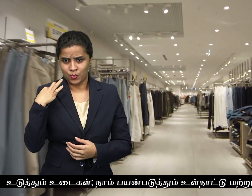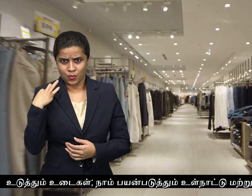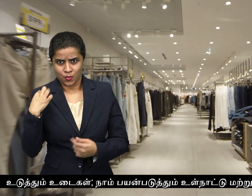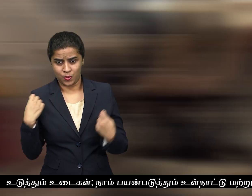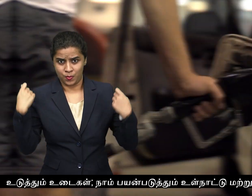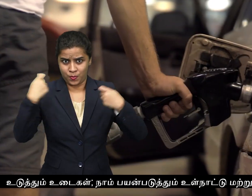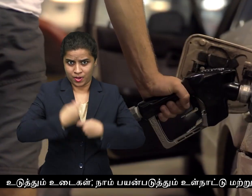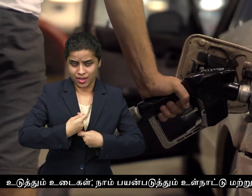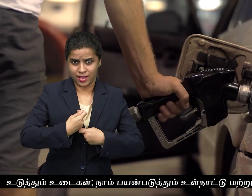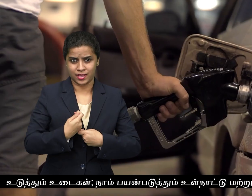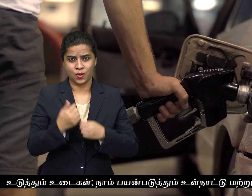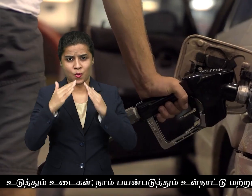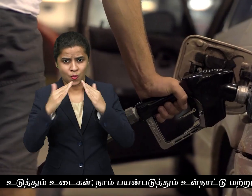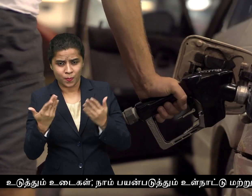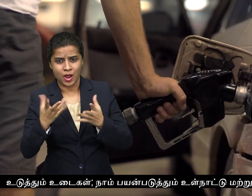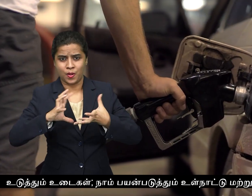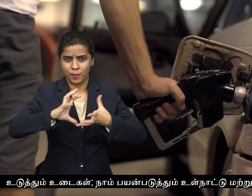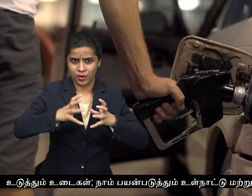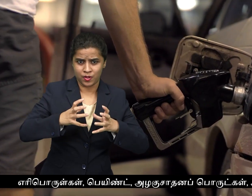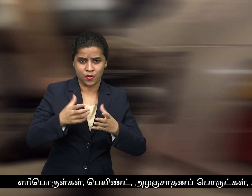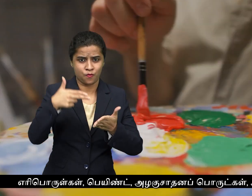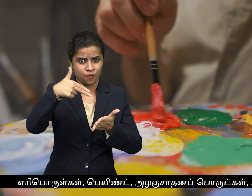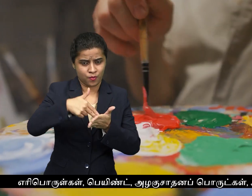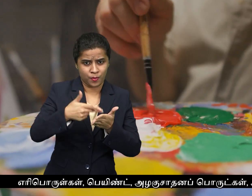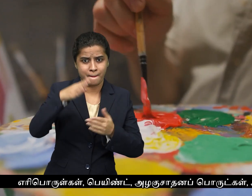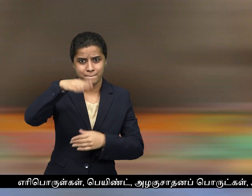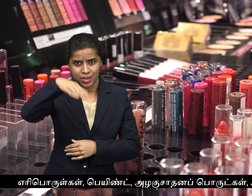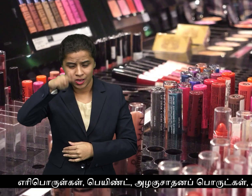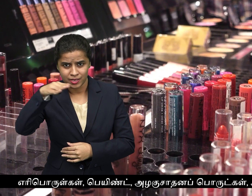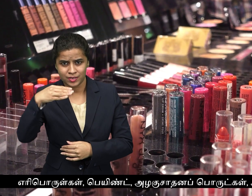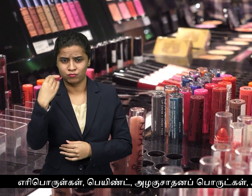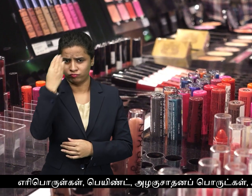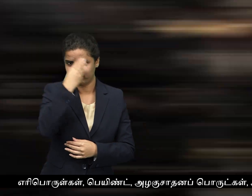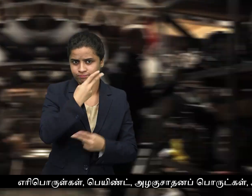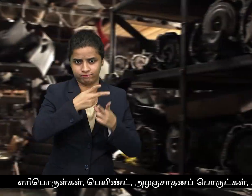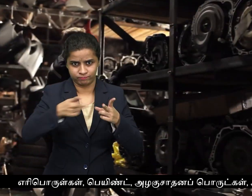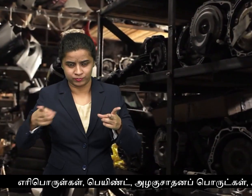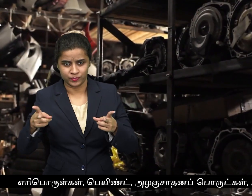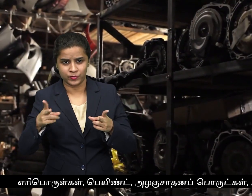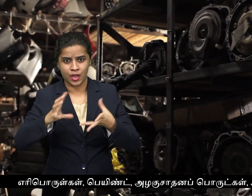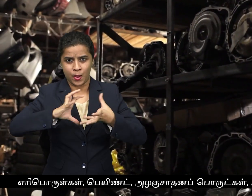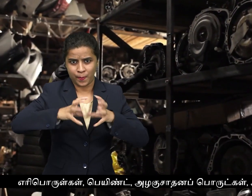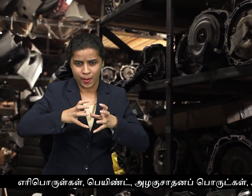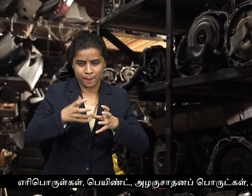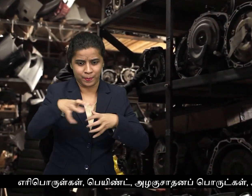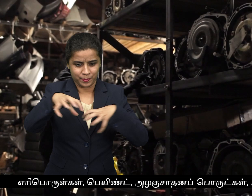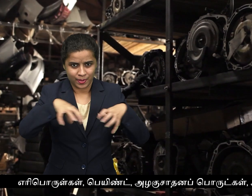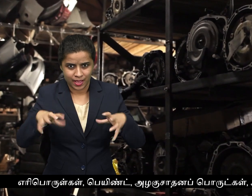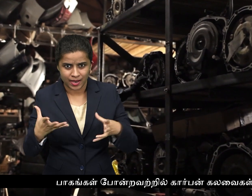பயன்படுத்தும் உள்நாட்டு மற்றும் ஆட்டோமொபைல் எரிபொருள்கள், பெயிண்ட், அழகு சாதன பொருட்கள், ஆட்டோமொபைல்